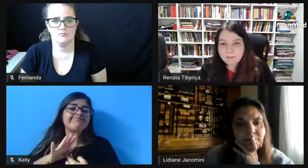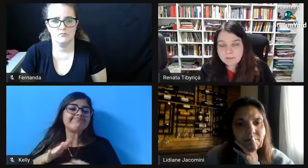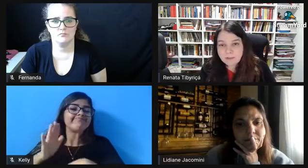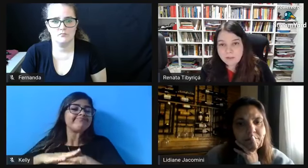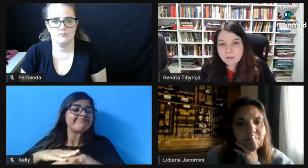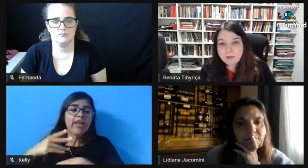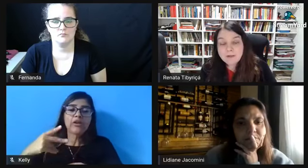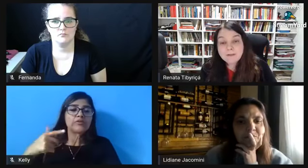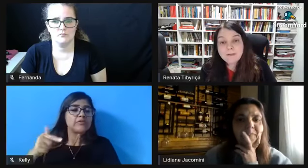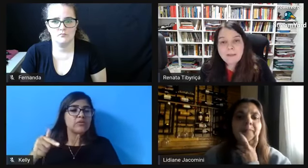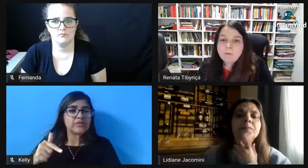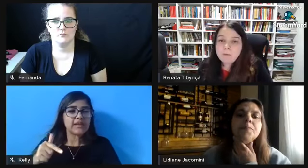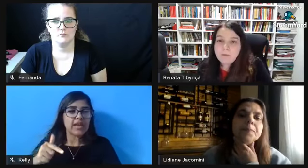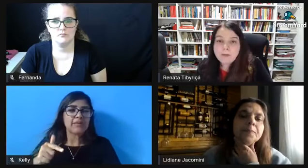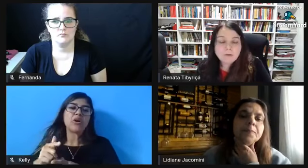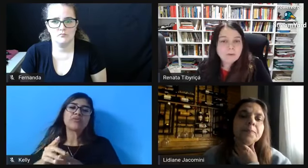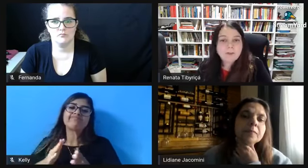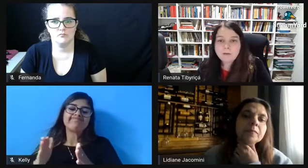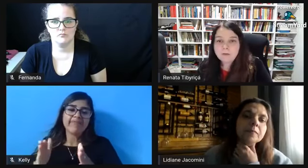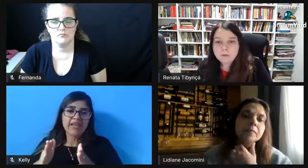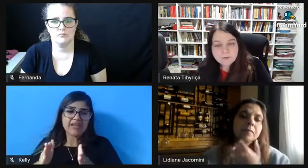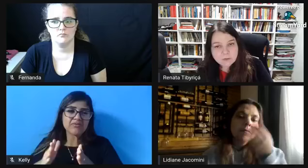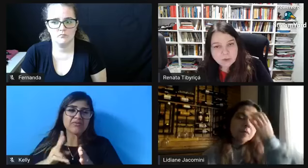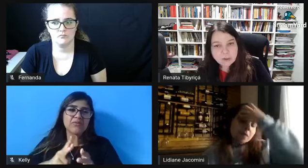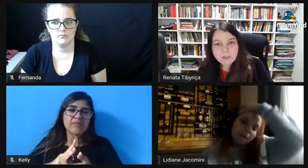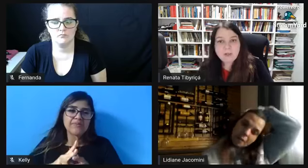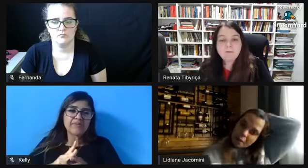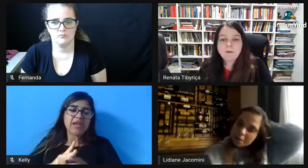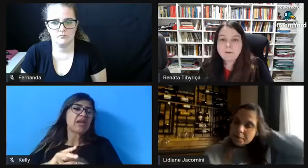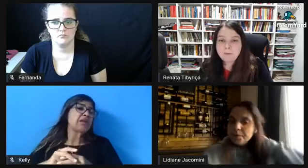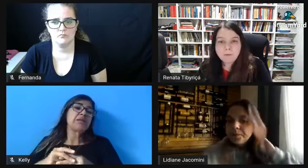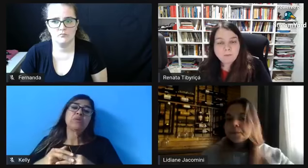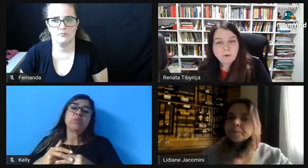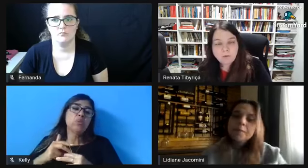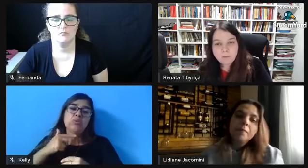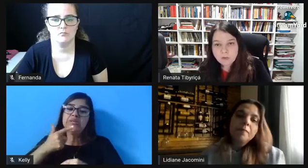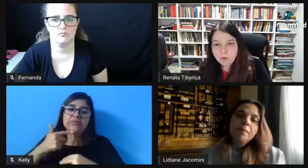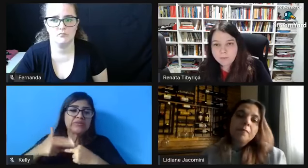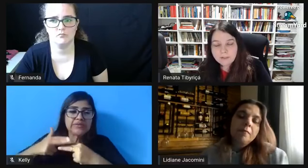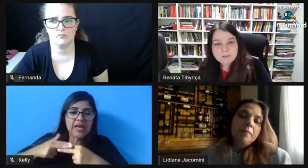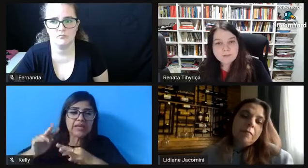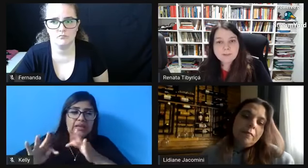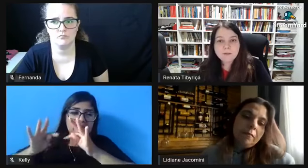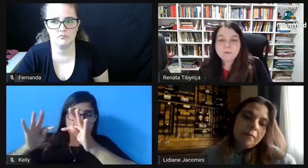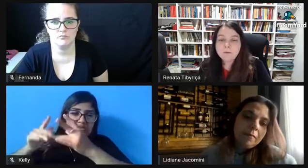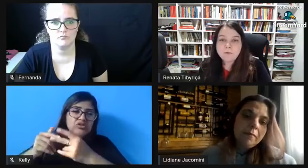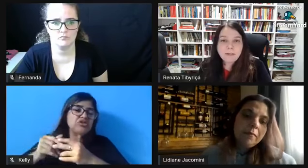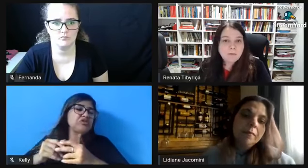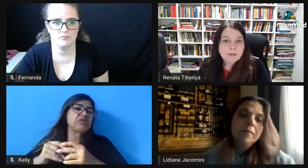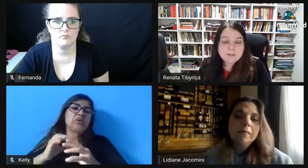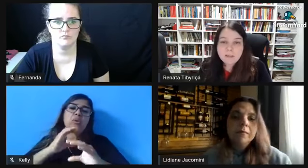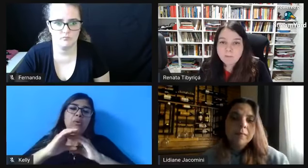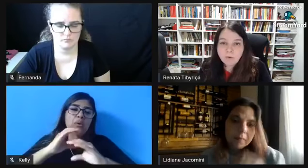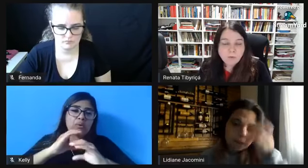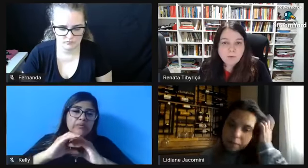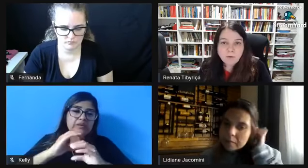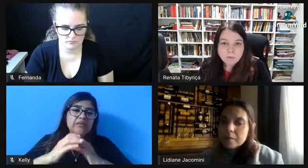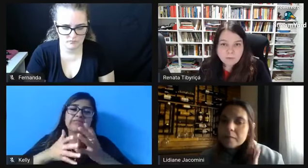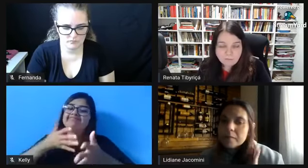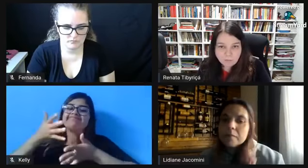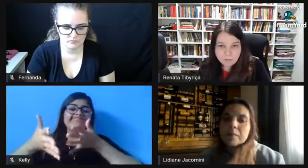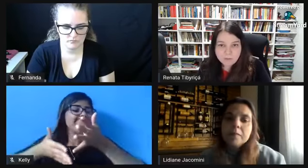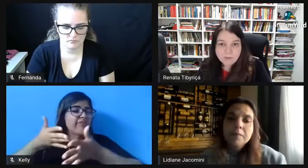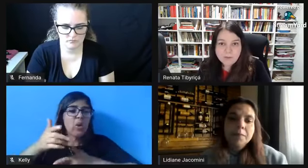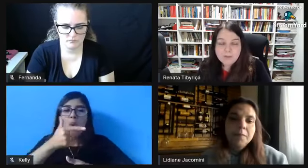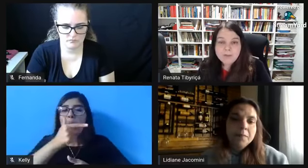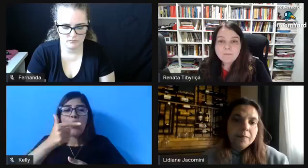transitória ou permanente, nem por meio de uma tecnologia assistiva, nem por uma forma de comunicação, como Libras, nem por alguma